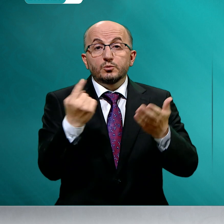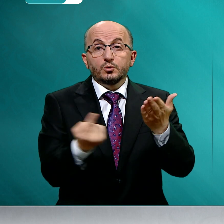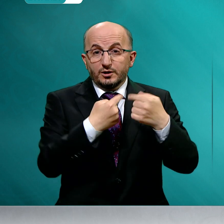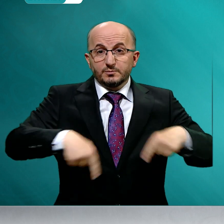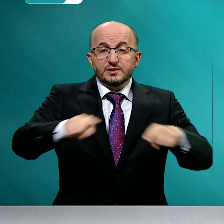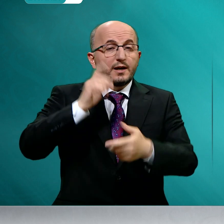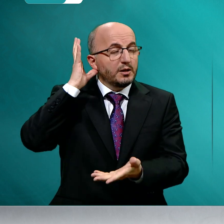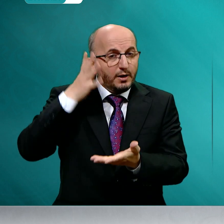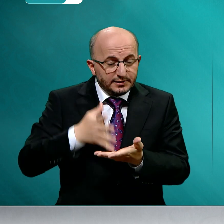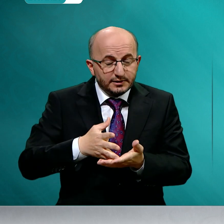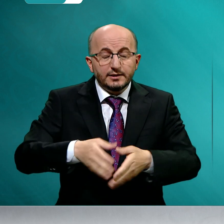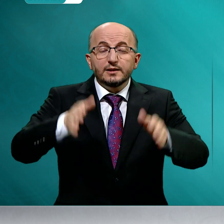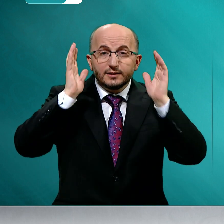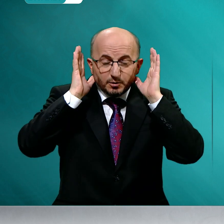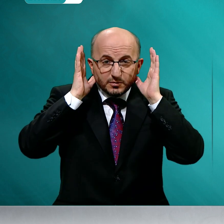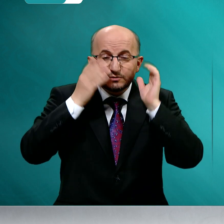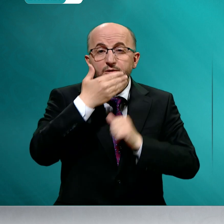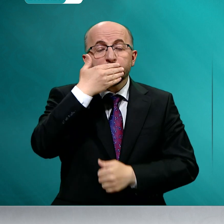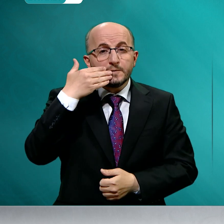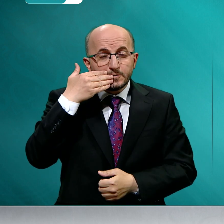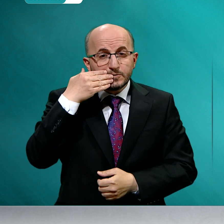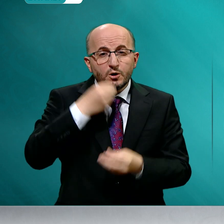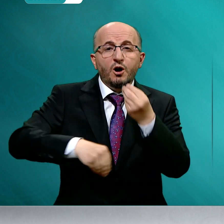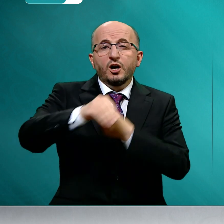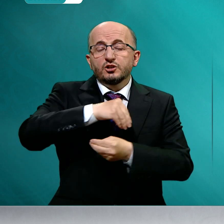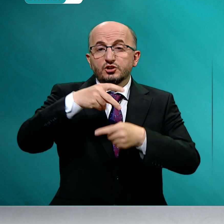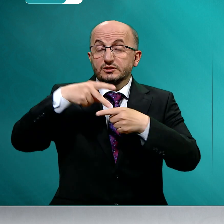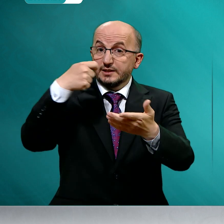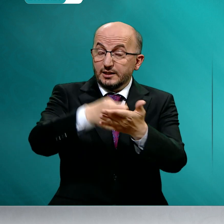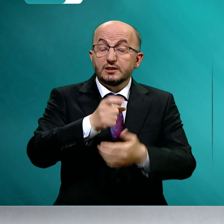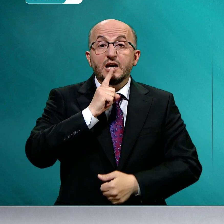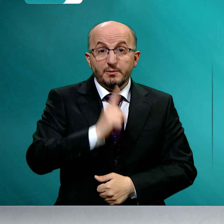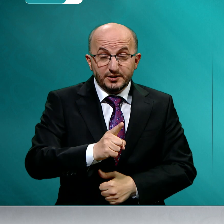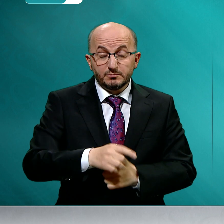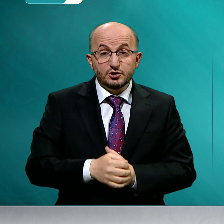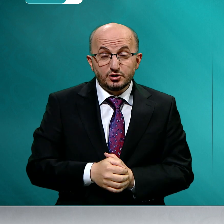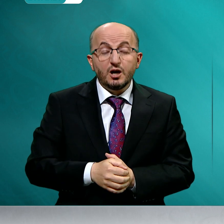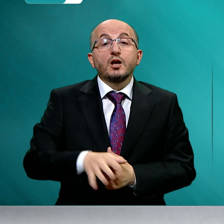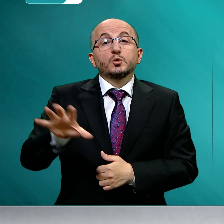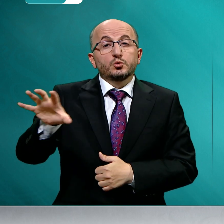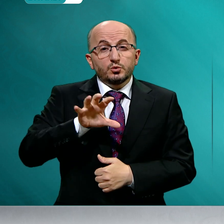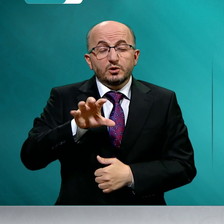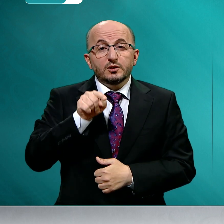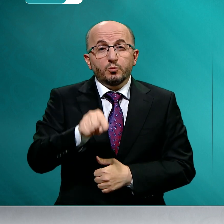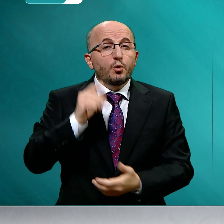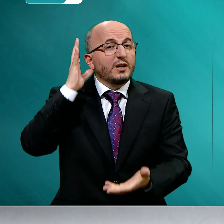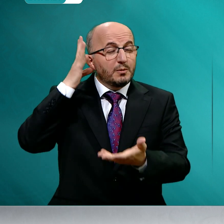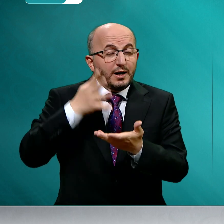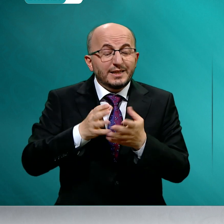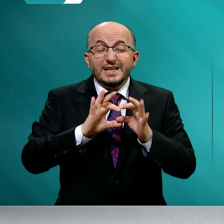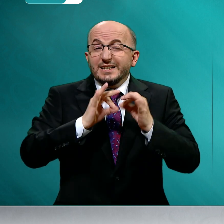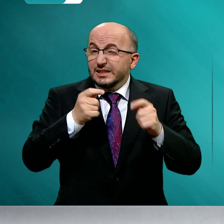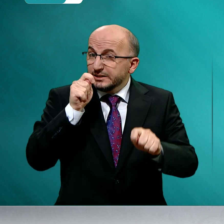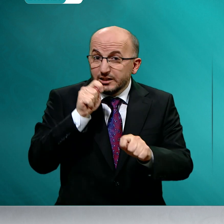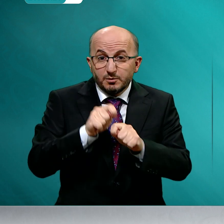bize ibadetleri, namazı, orucu, haccı, zekatı emretmiş, sünnet bu ibadetleri nasıl